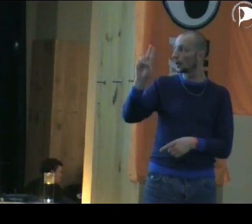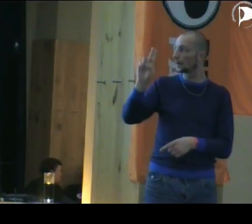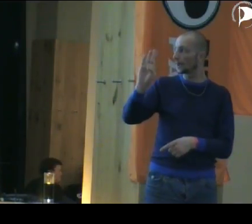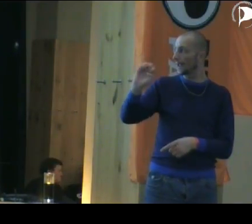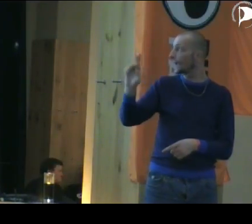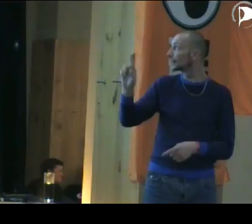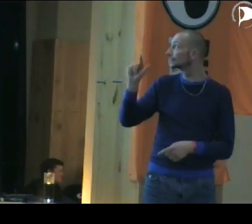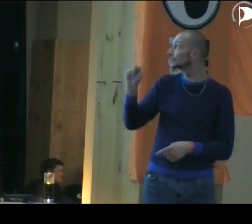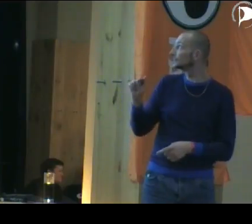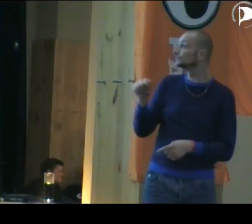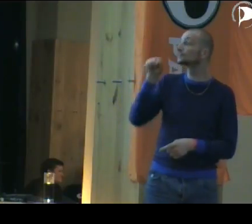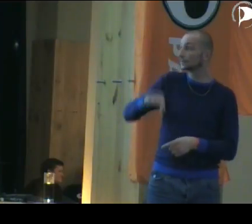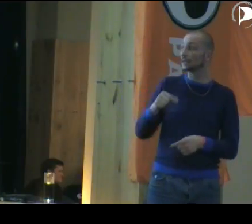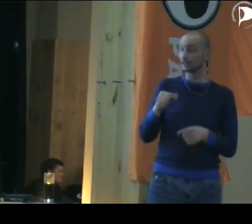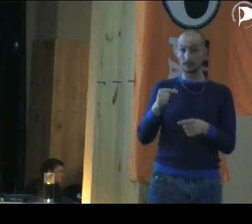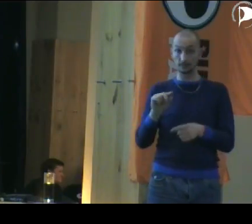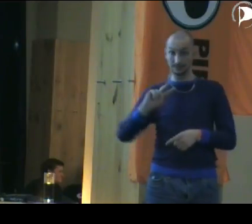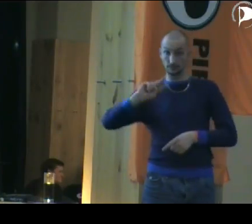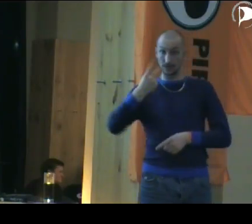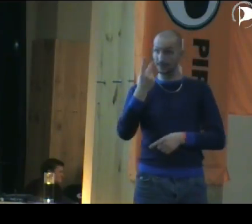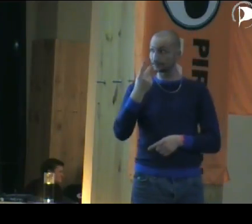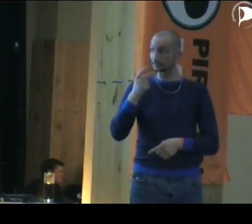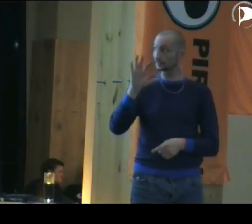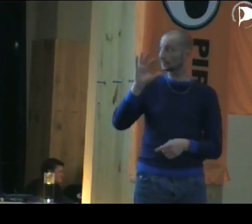ich bin in hamina 200